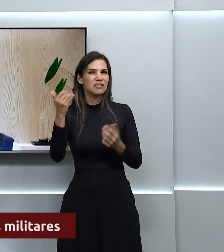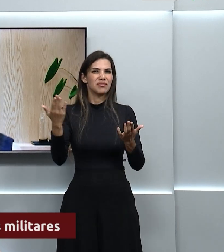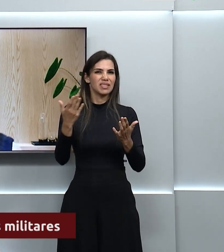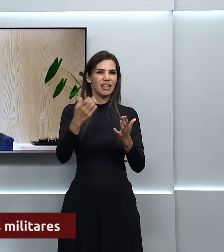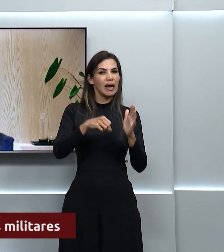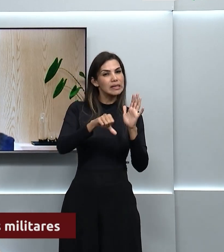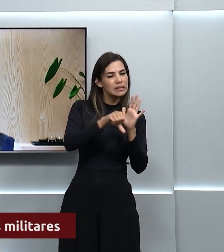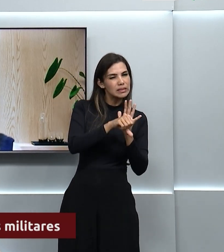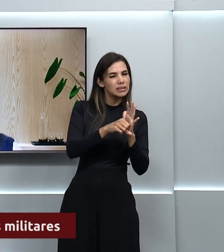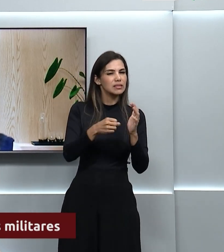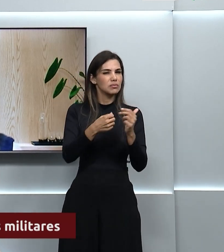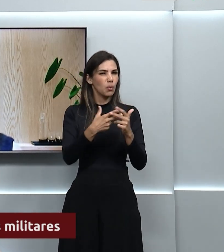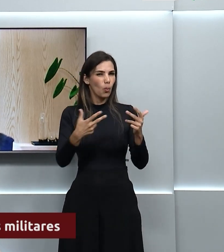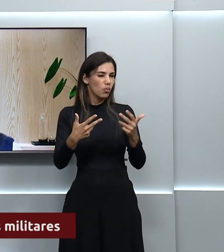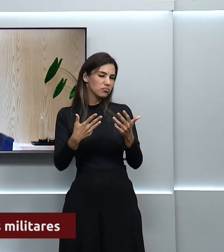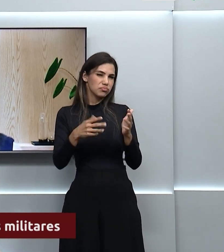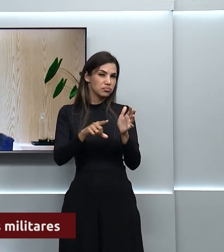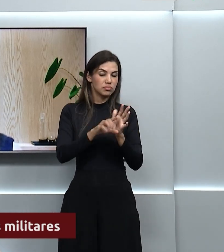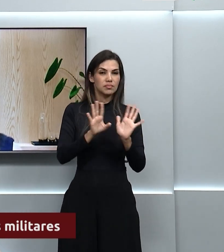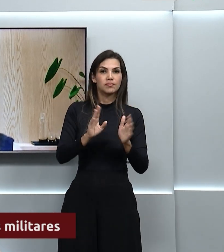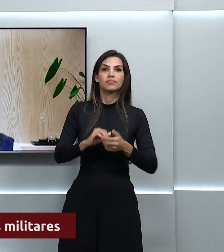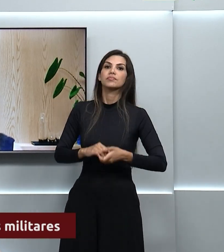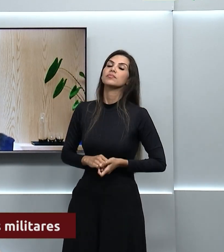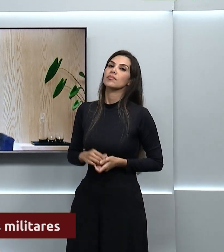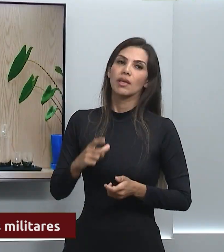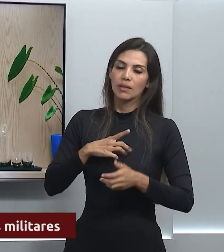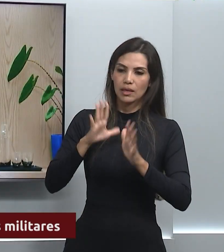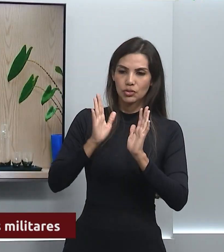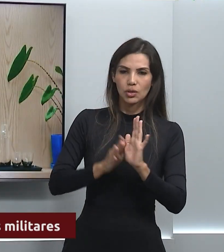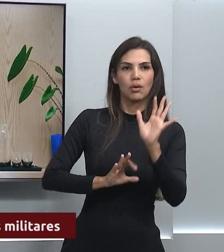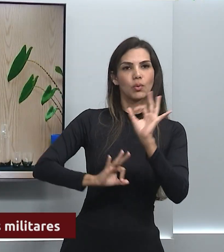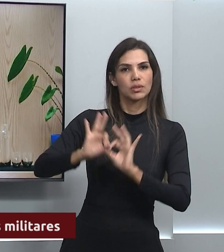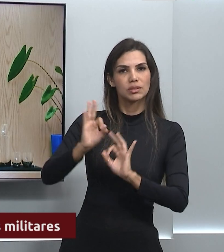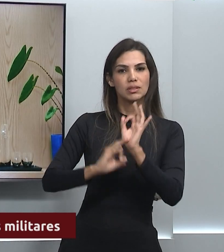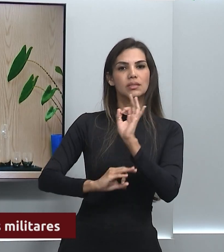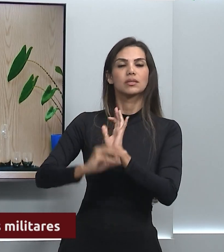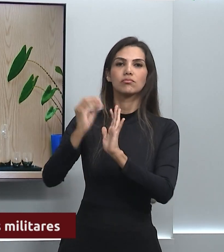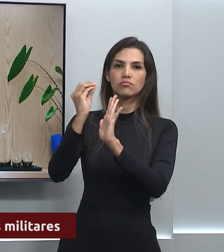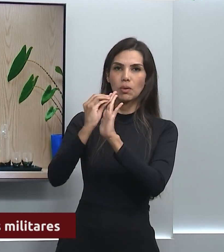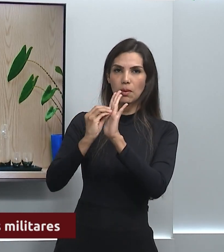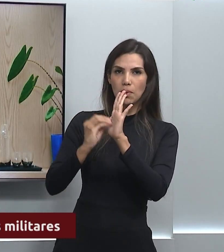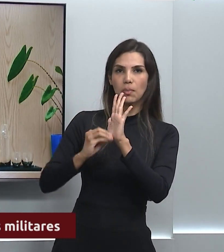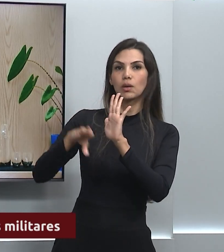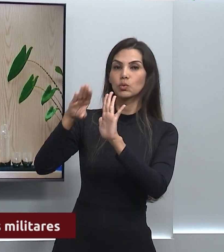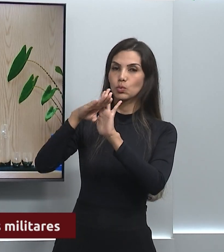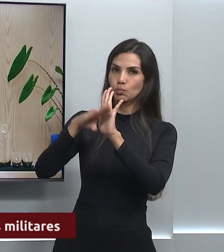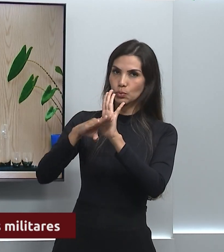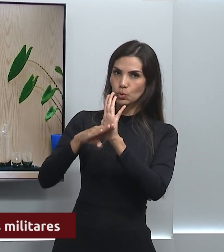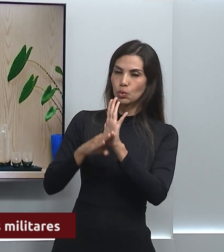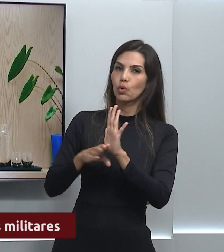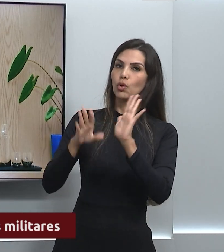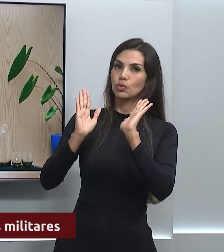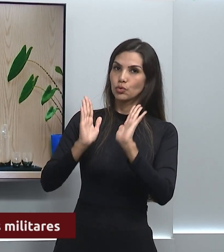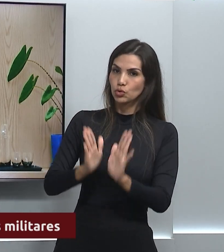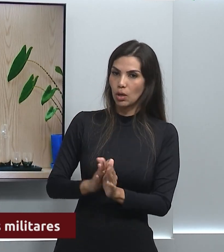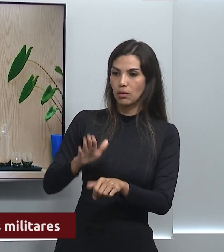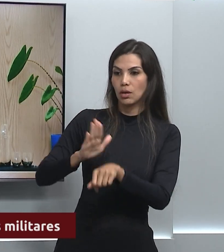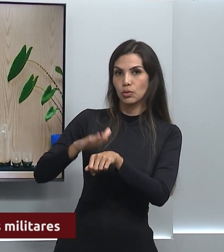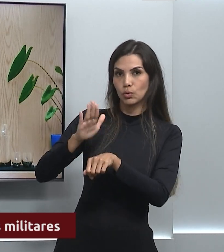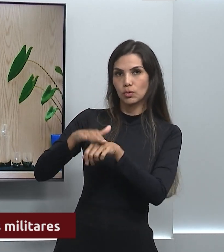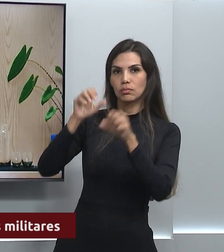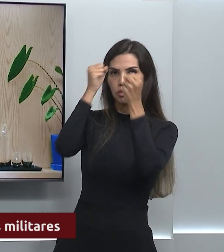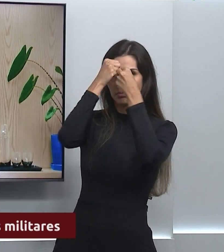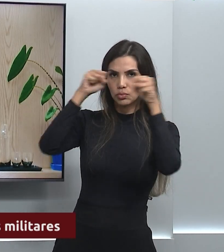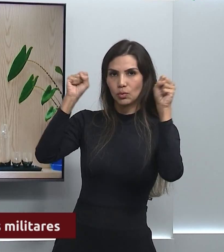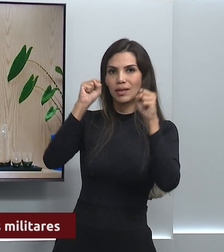E está sendo formado um protocolo. Existe um protocolo base que foi, inclusive, reiterado pelo STF. O